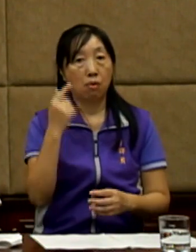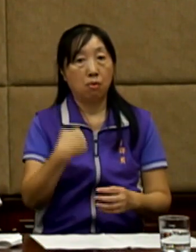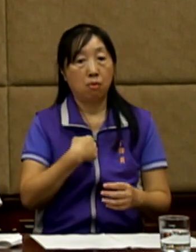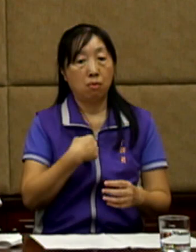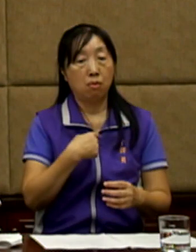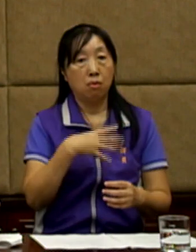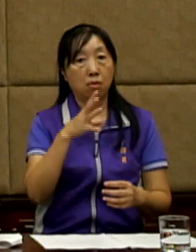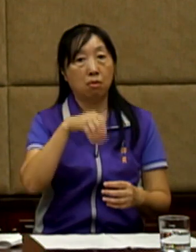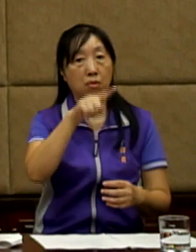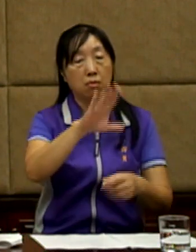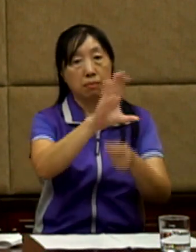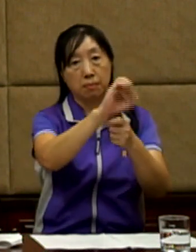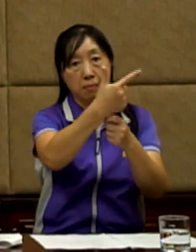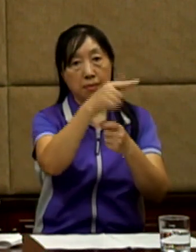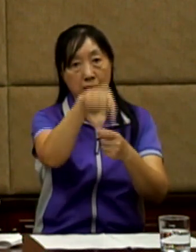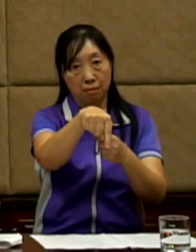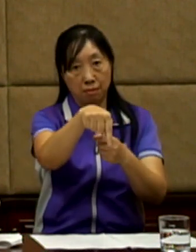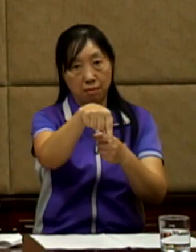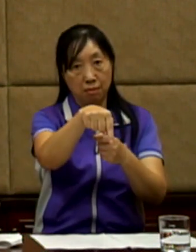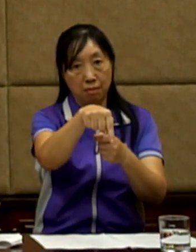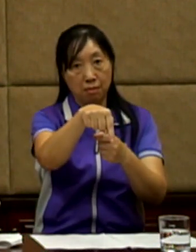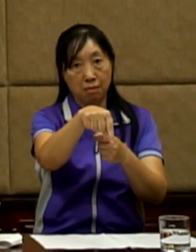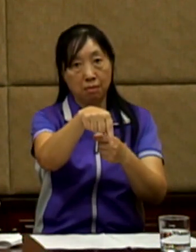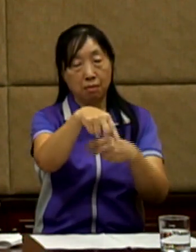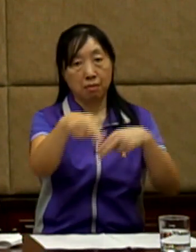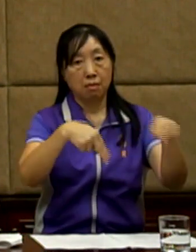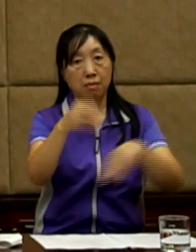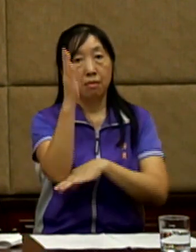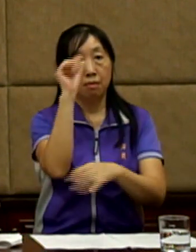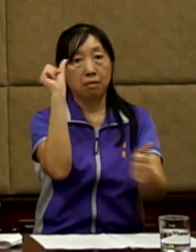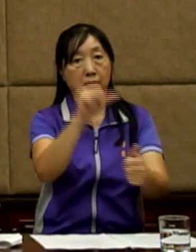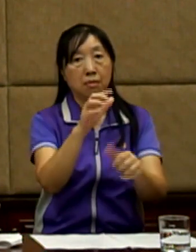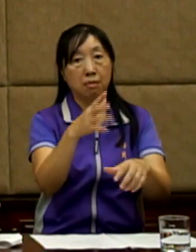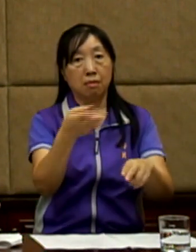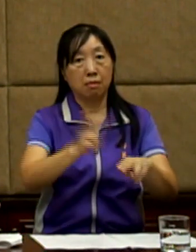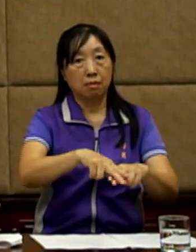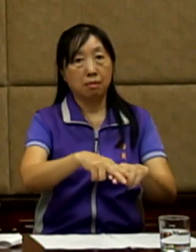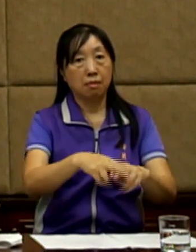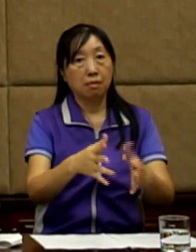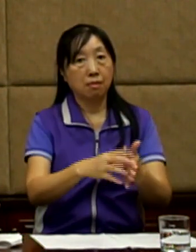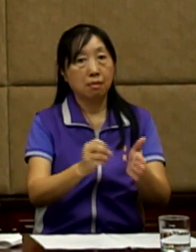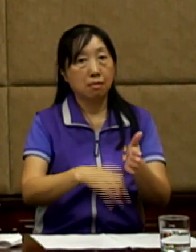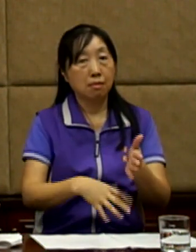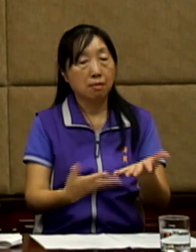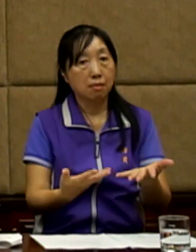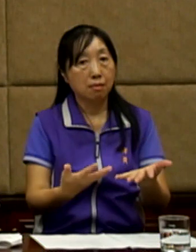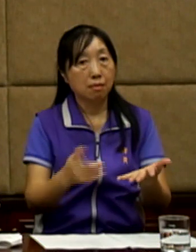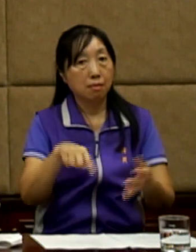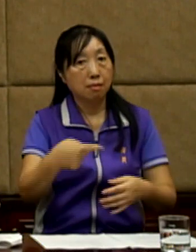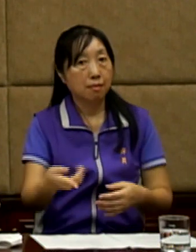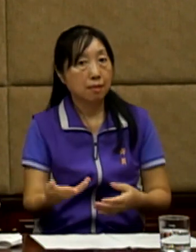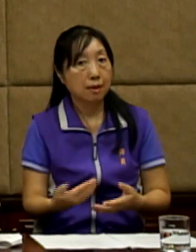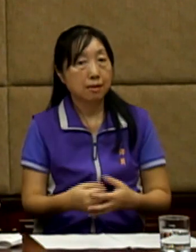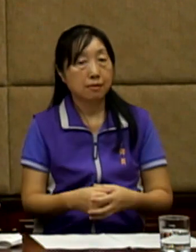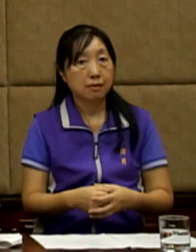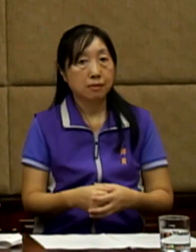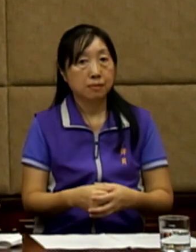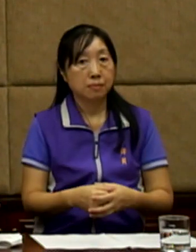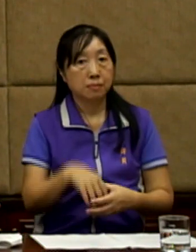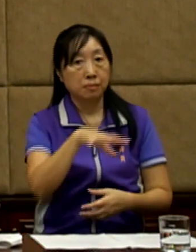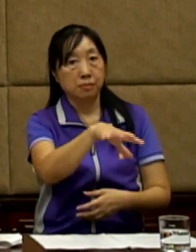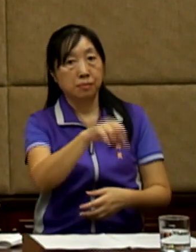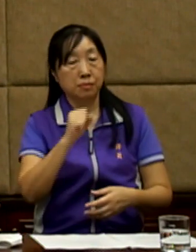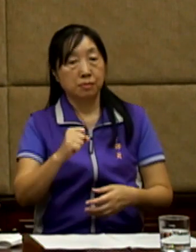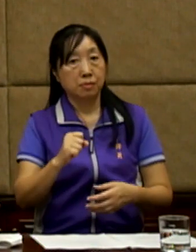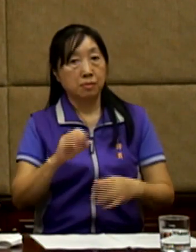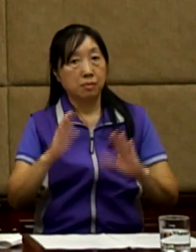止民国96年的行政处分的话，那接下来的话，收归国有是到